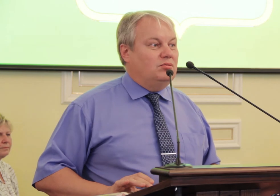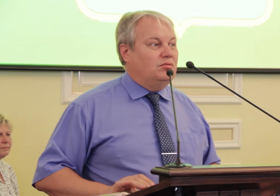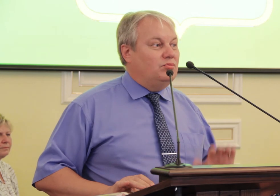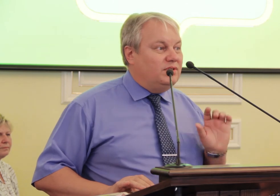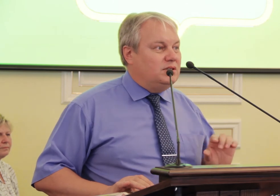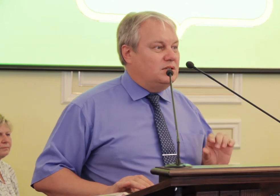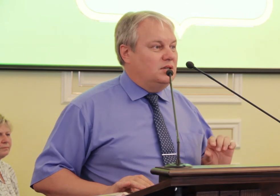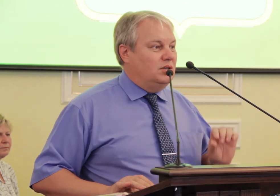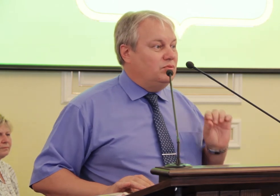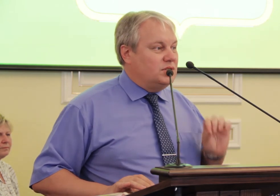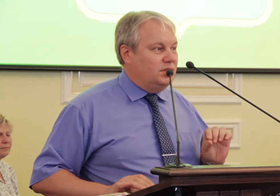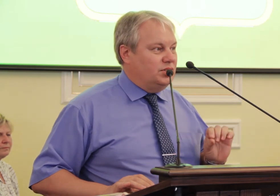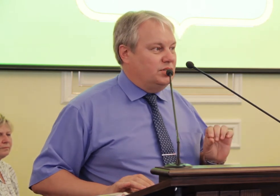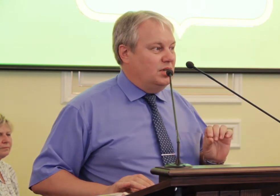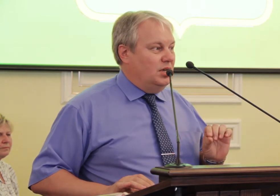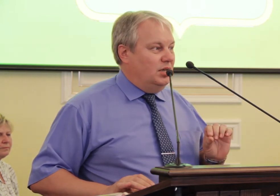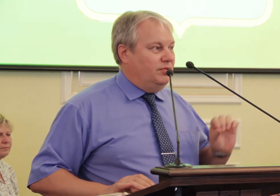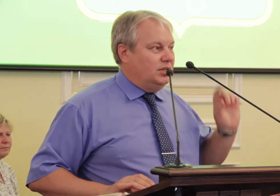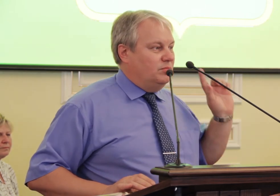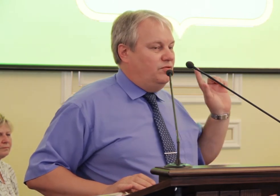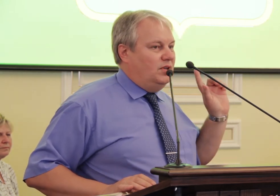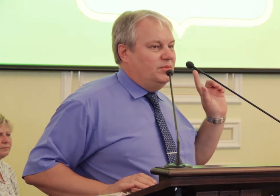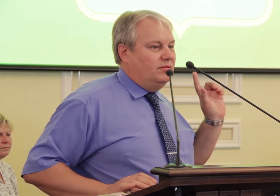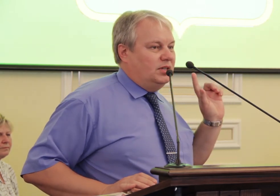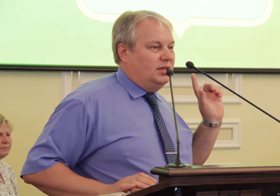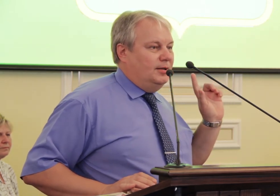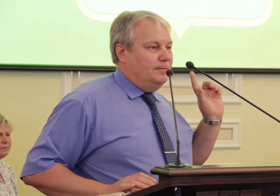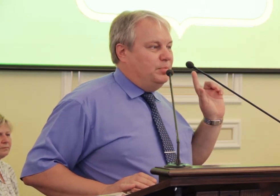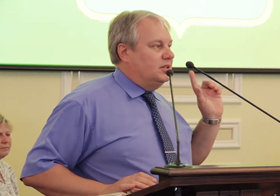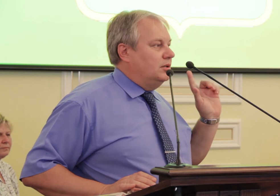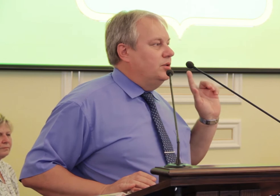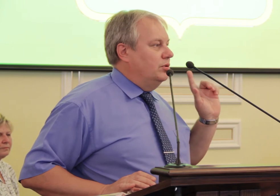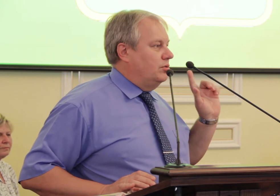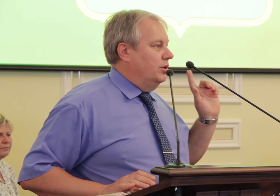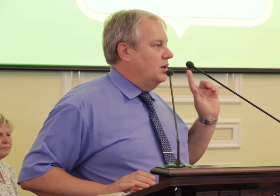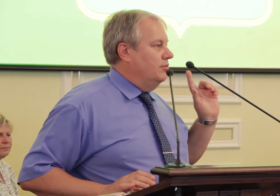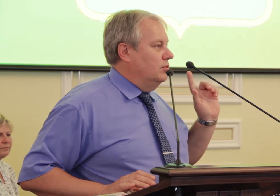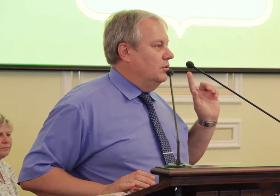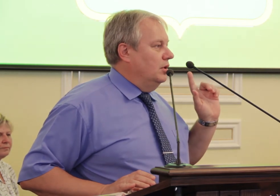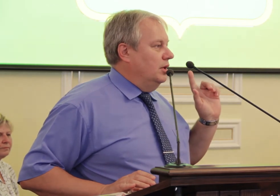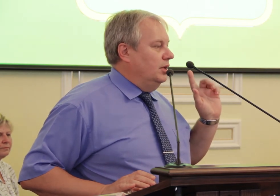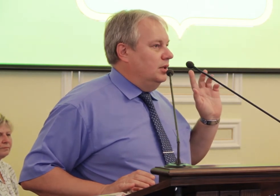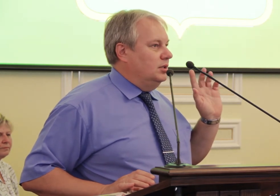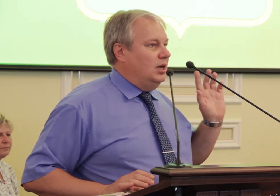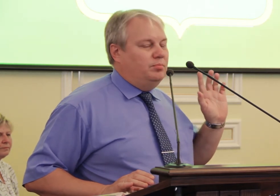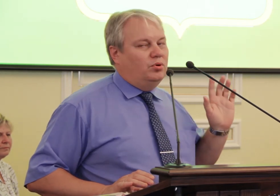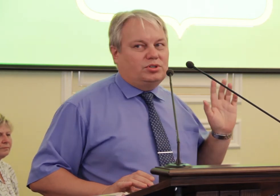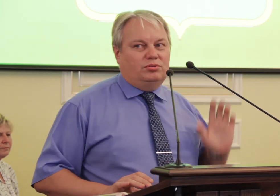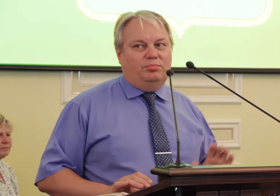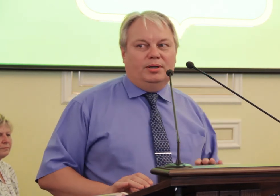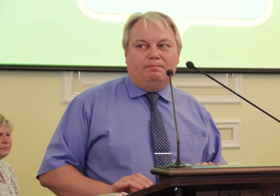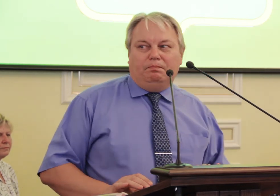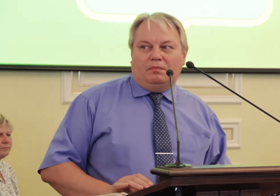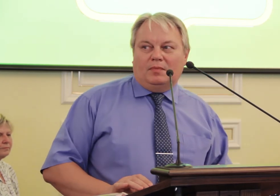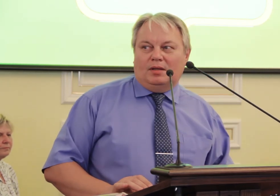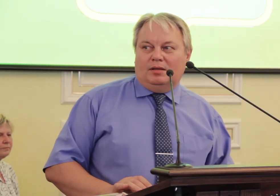постараться увидеть и услышать. И вот этому фильм, наверное, подтолкнет кое-кого. И дай Бог,